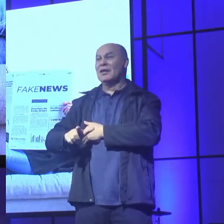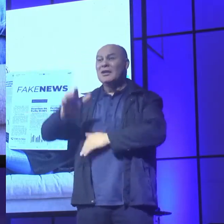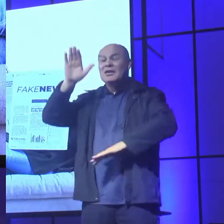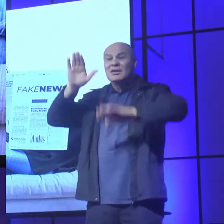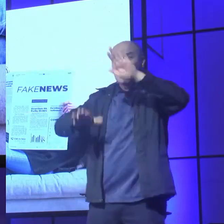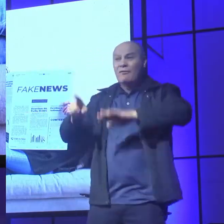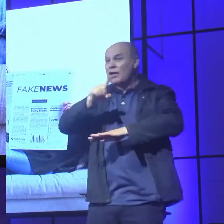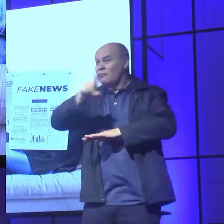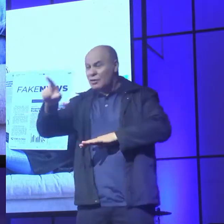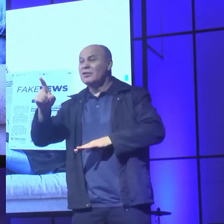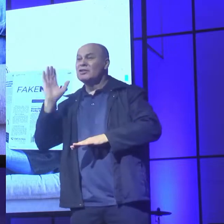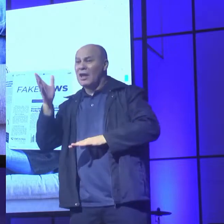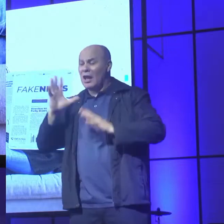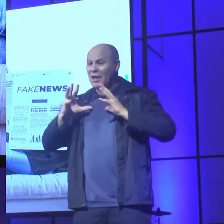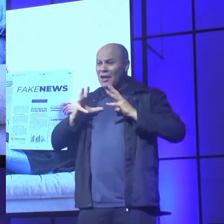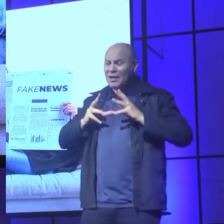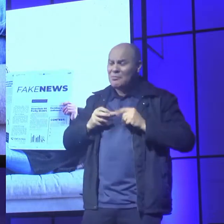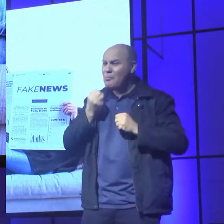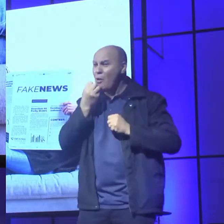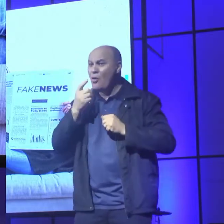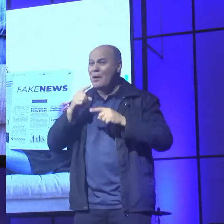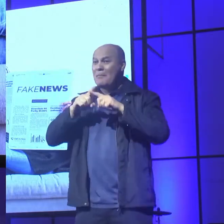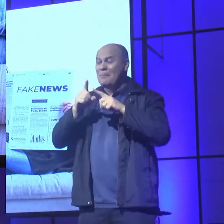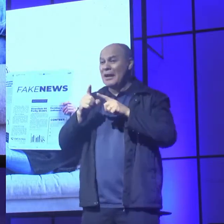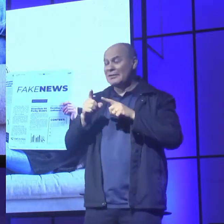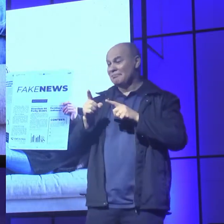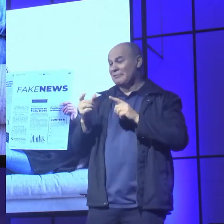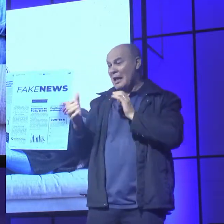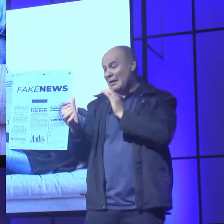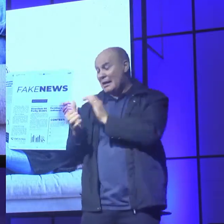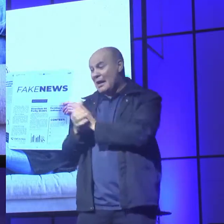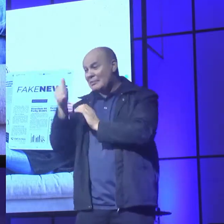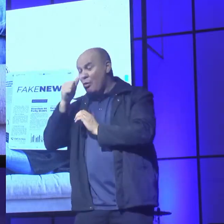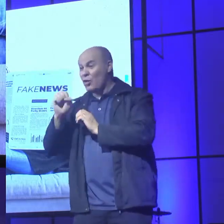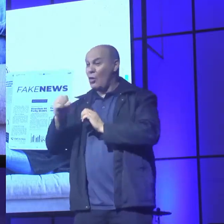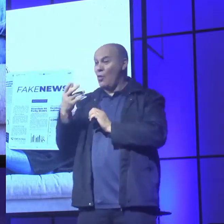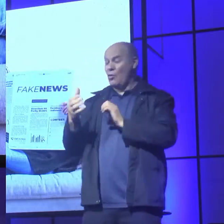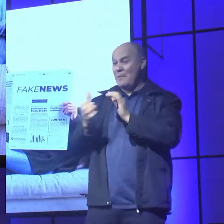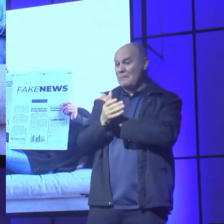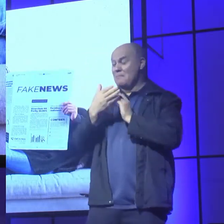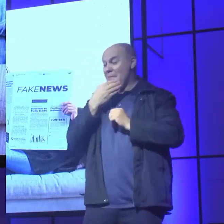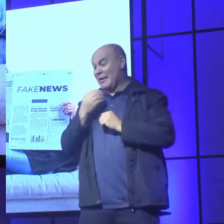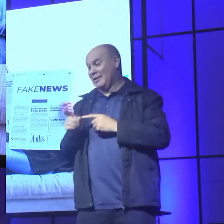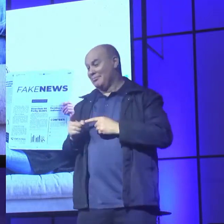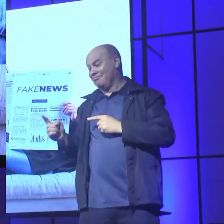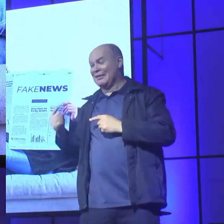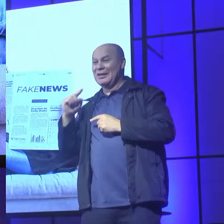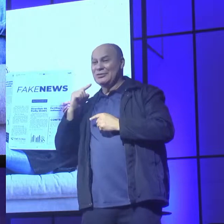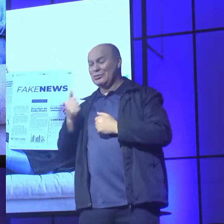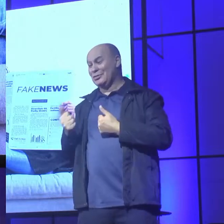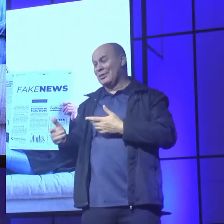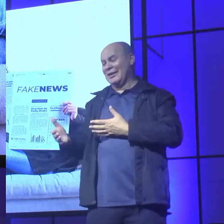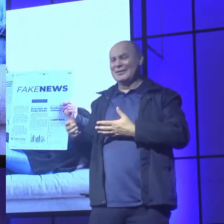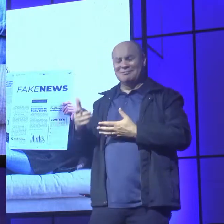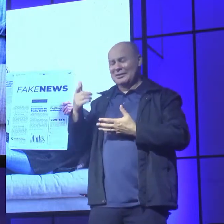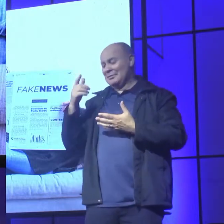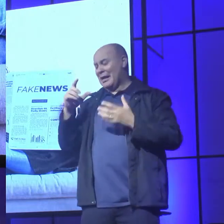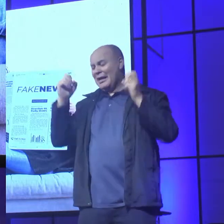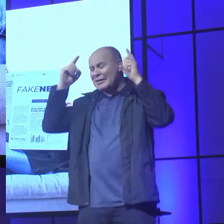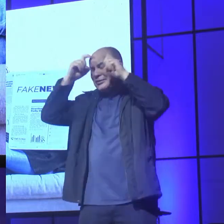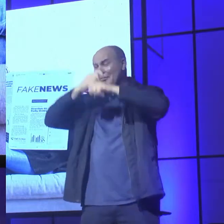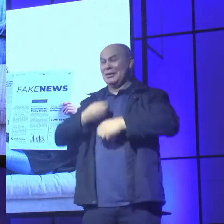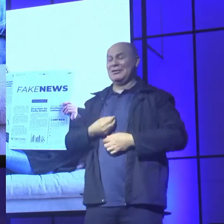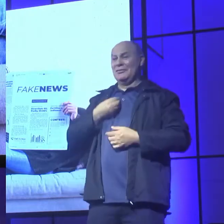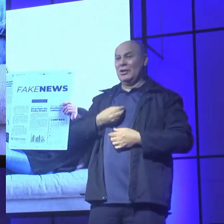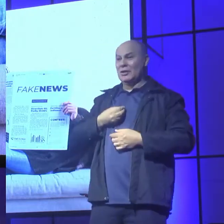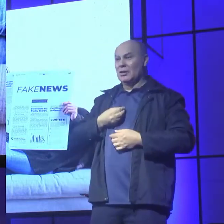nos define, nos conduz, e você hoje entendeu que você precisa andar com novas pessoas, pessoas que lhe desafiam. Eu